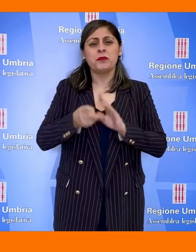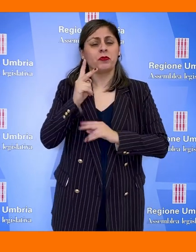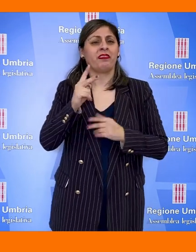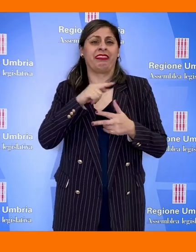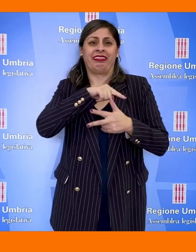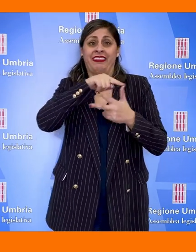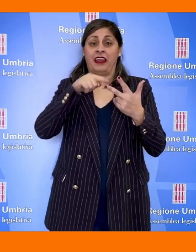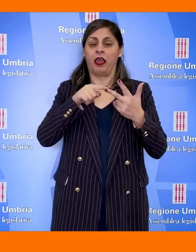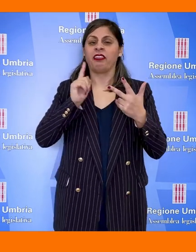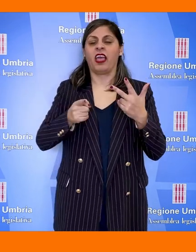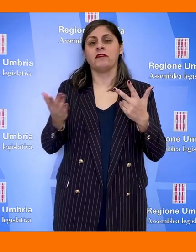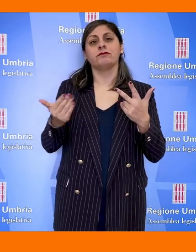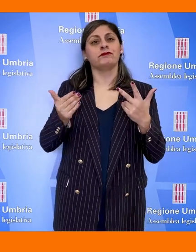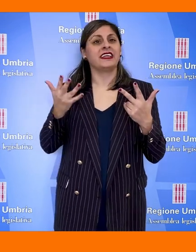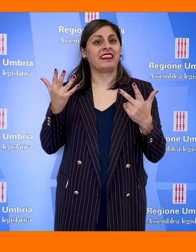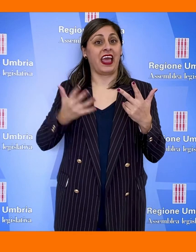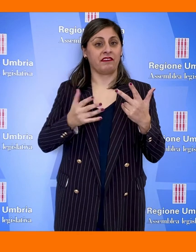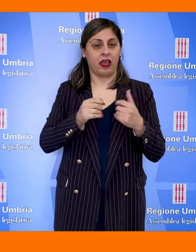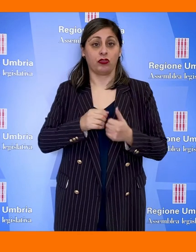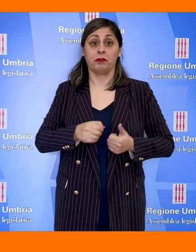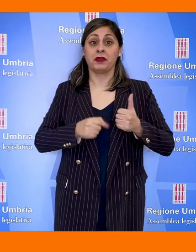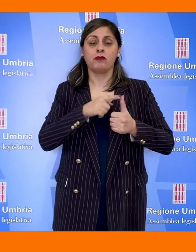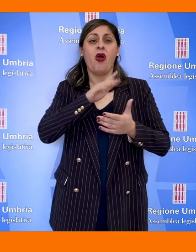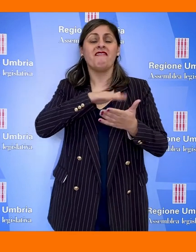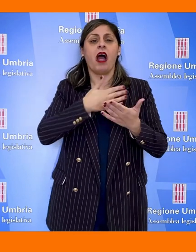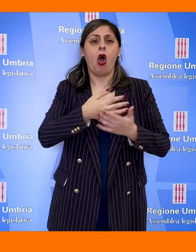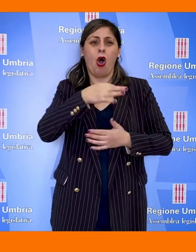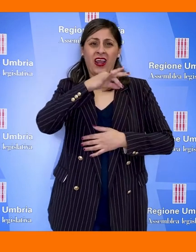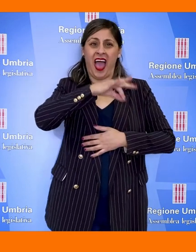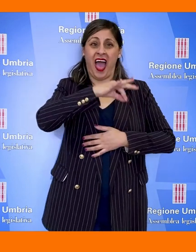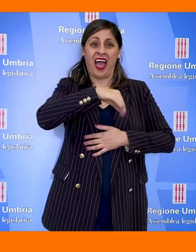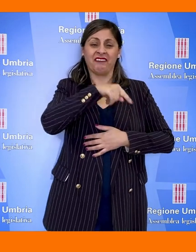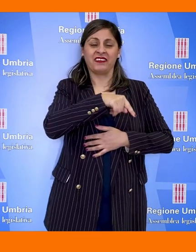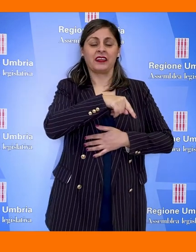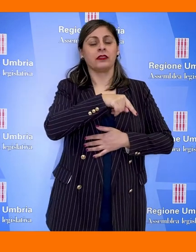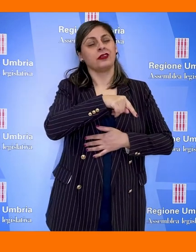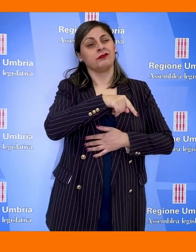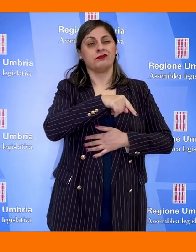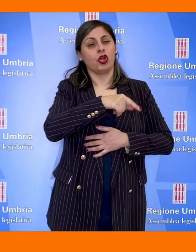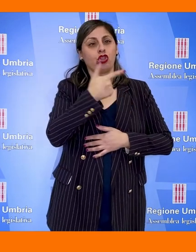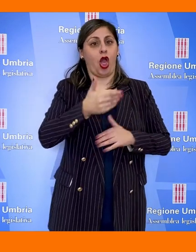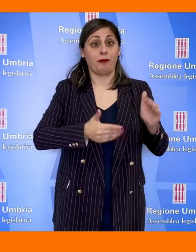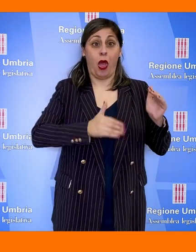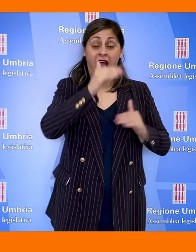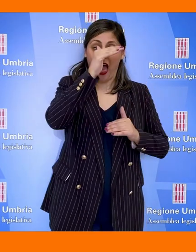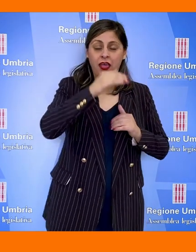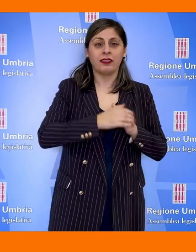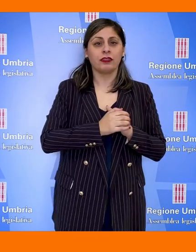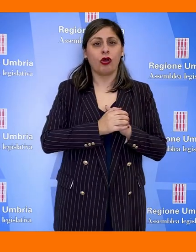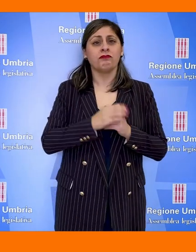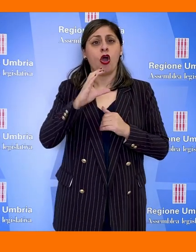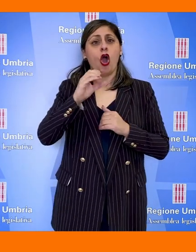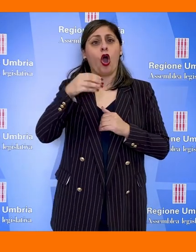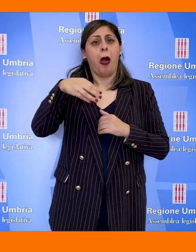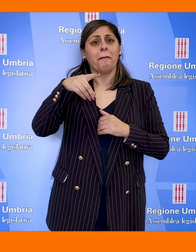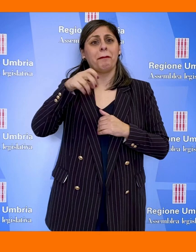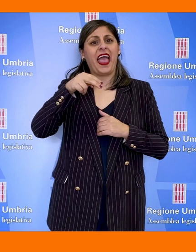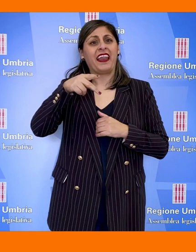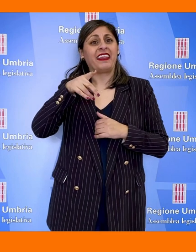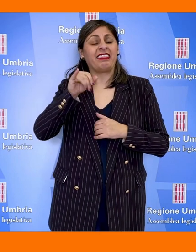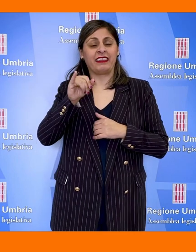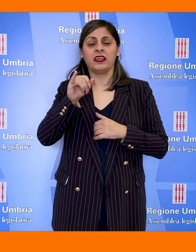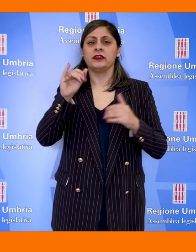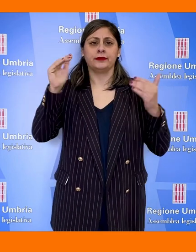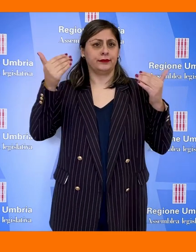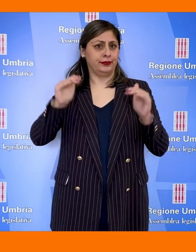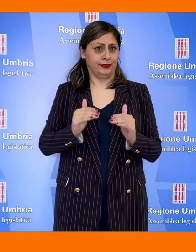terreni. Tre le criticità sulle quali è stato auspicato un intervento: il valore dei canoni di concessione che risulterebbe troppo